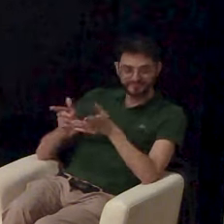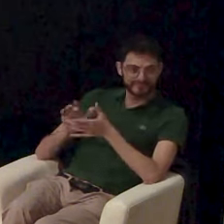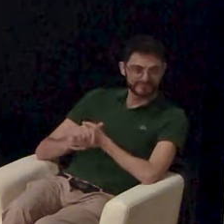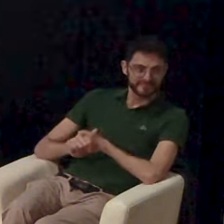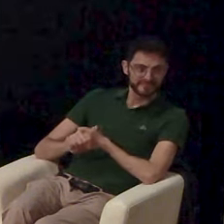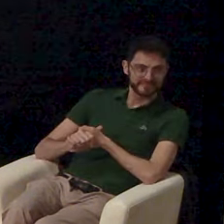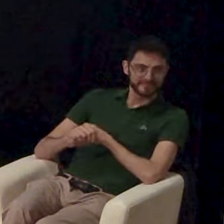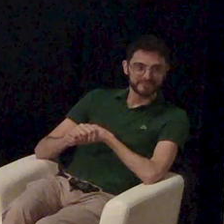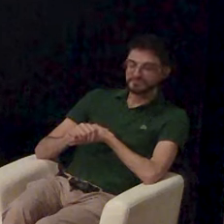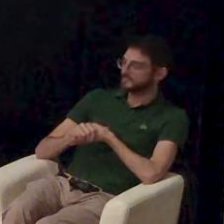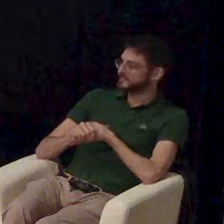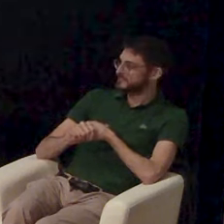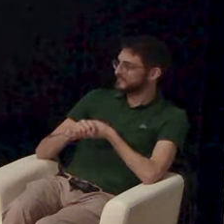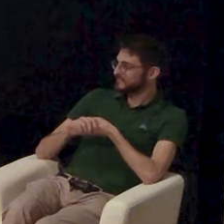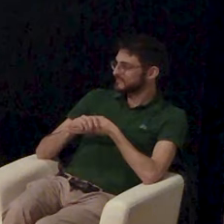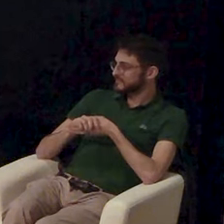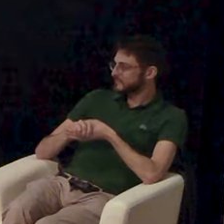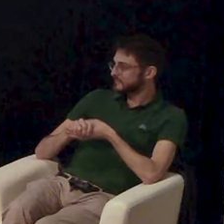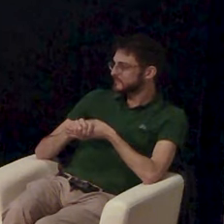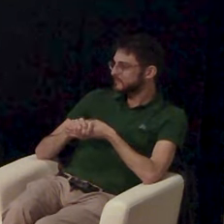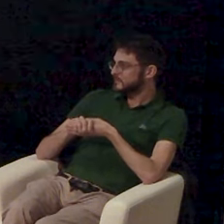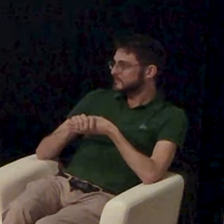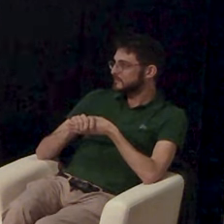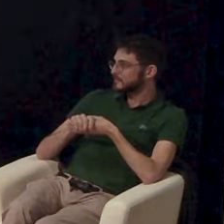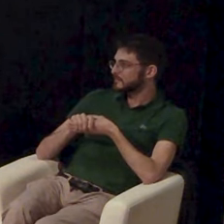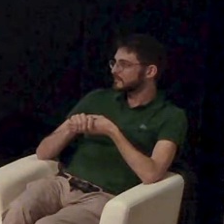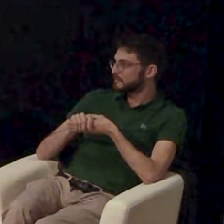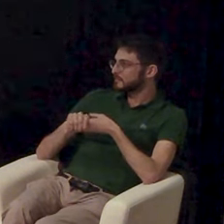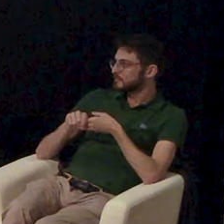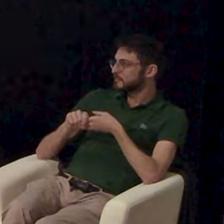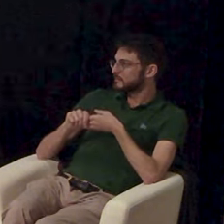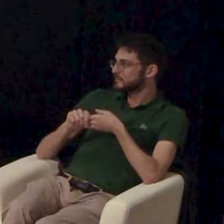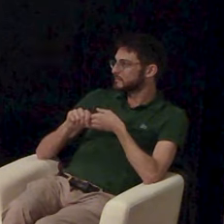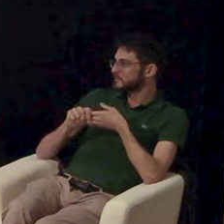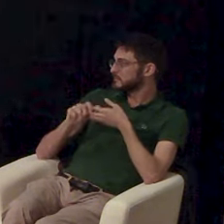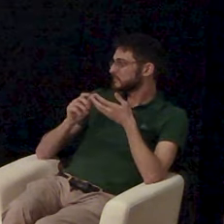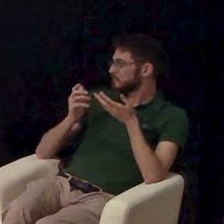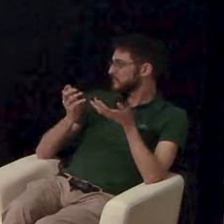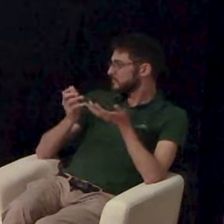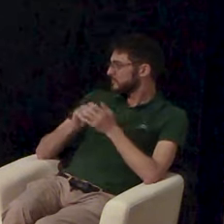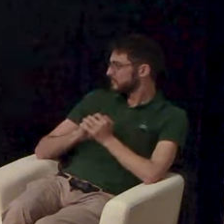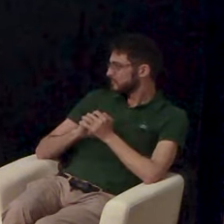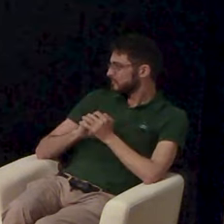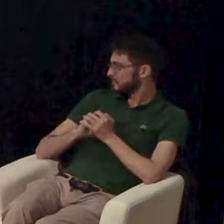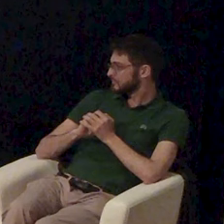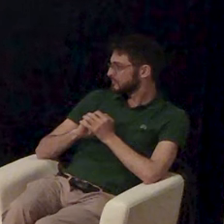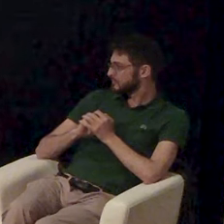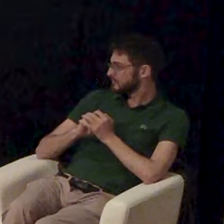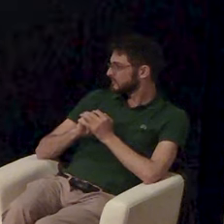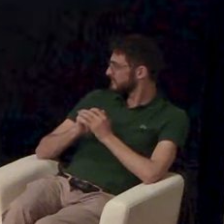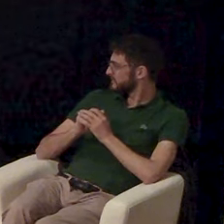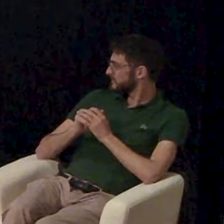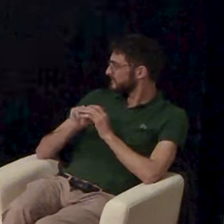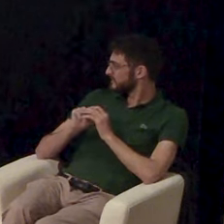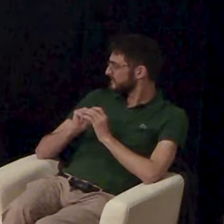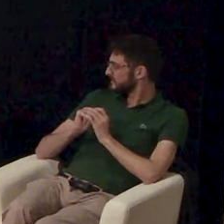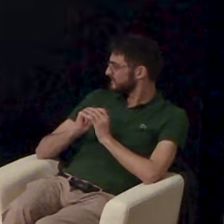internet où nous mettons en ligne tous ces contenus que nous avons créés.